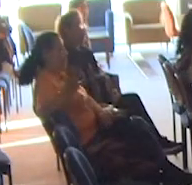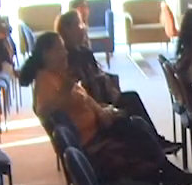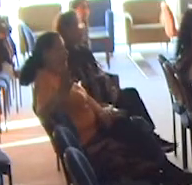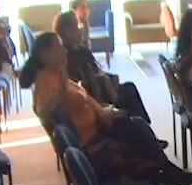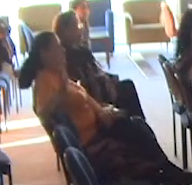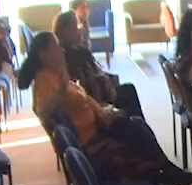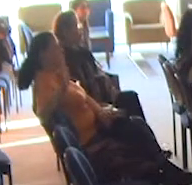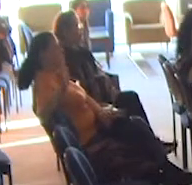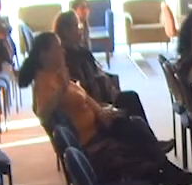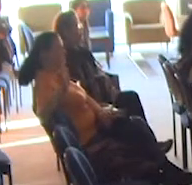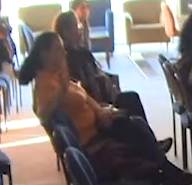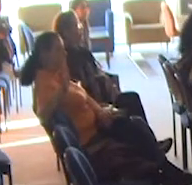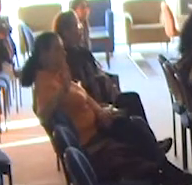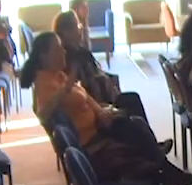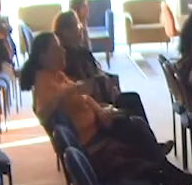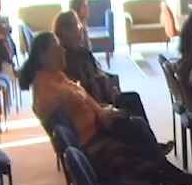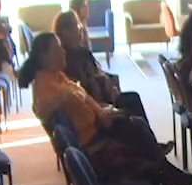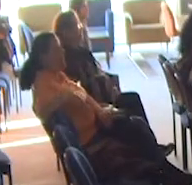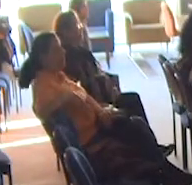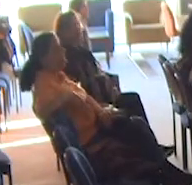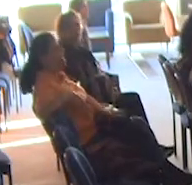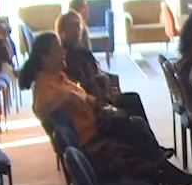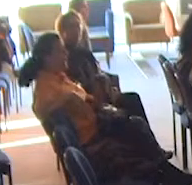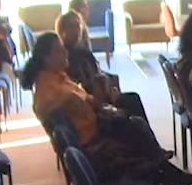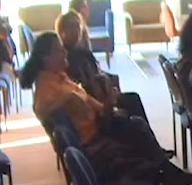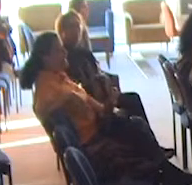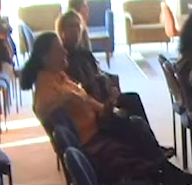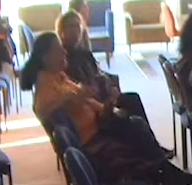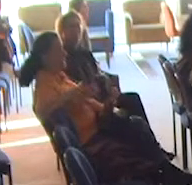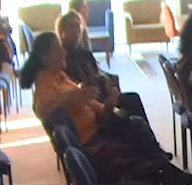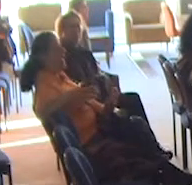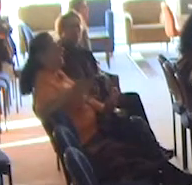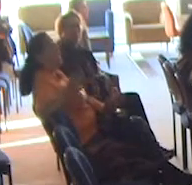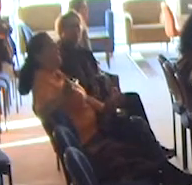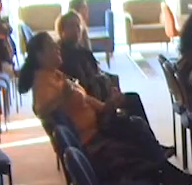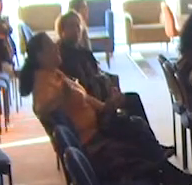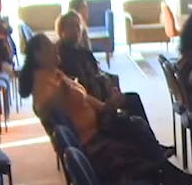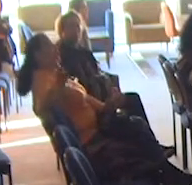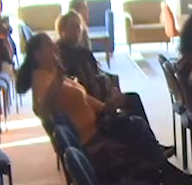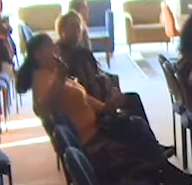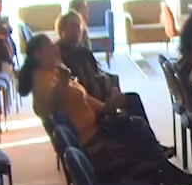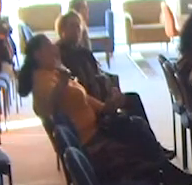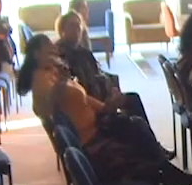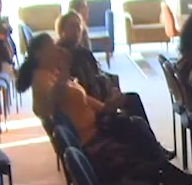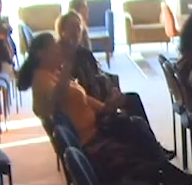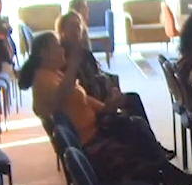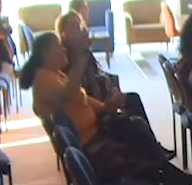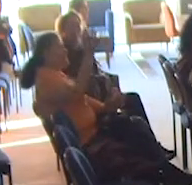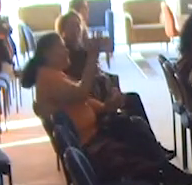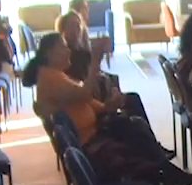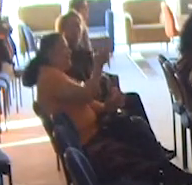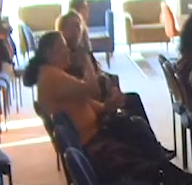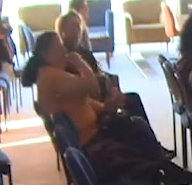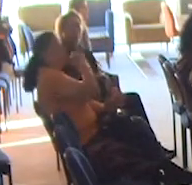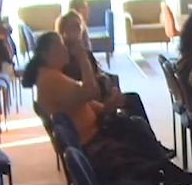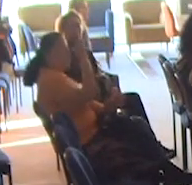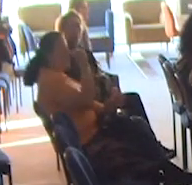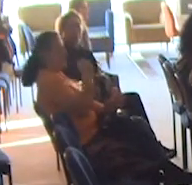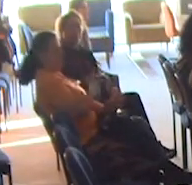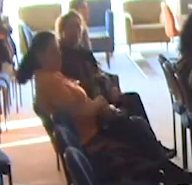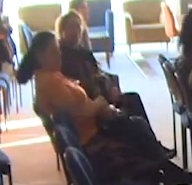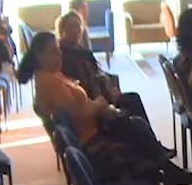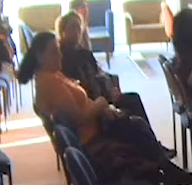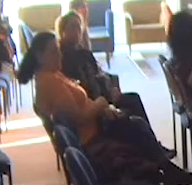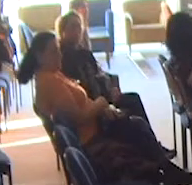hacemos? Que no nos rendimos es otra cosa, pero sí vemos la necesidad de que los compañeros que